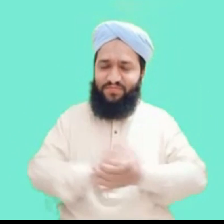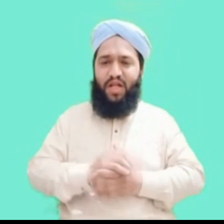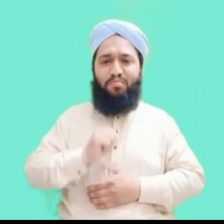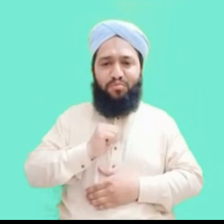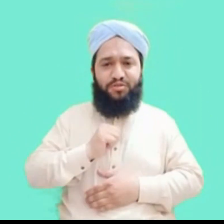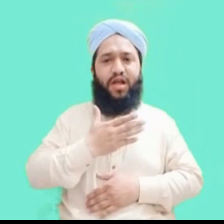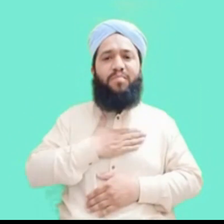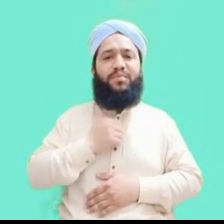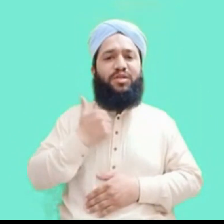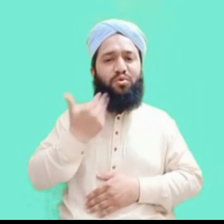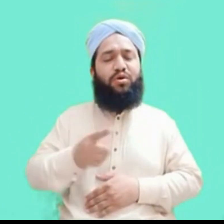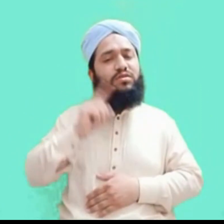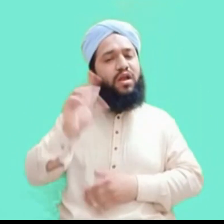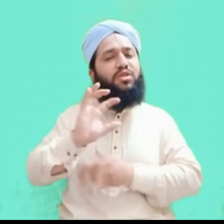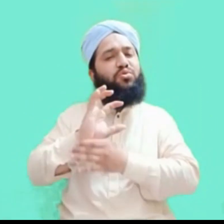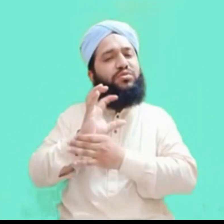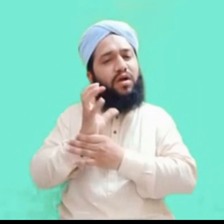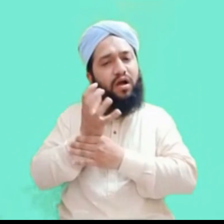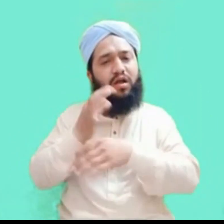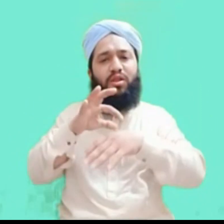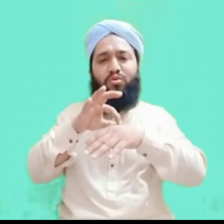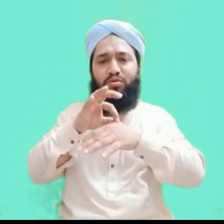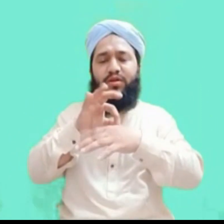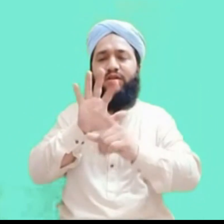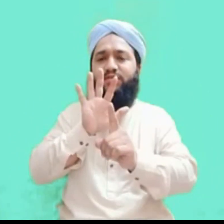مجھے اپنی اور ساری دنیا کے